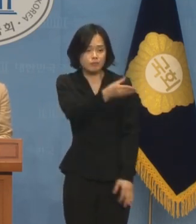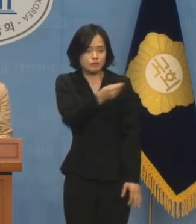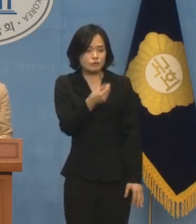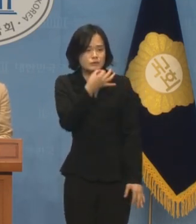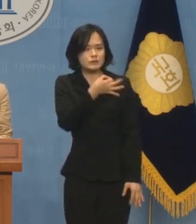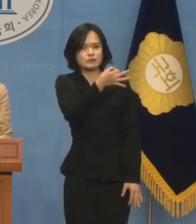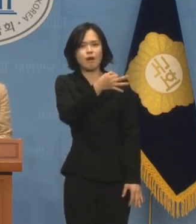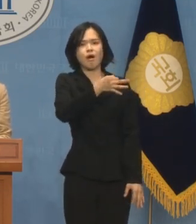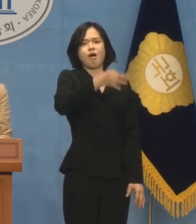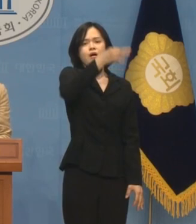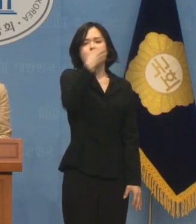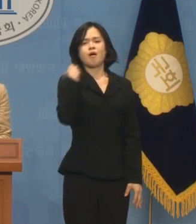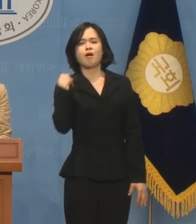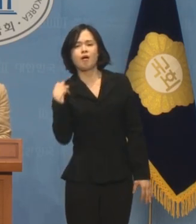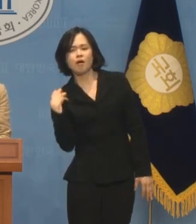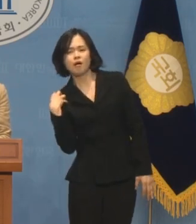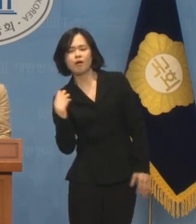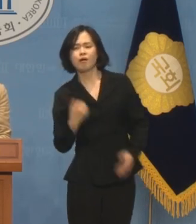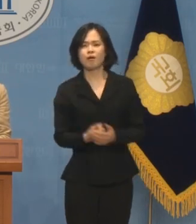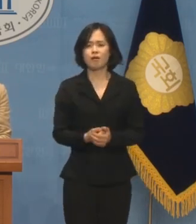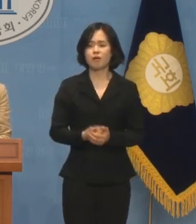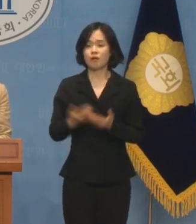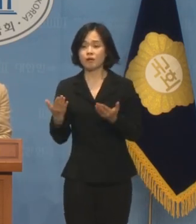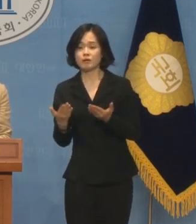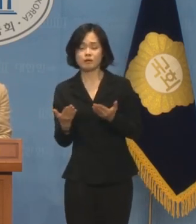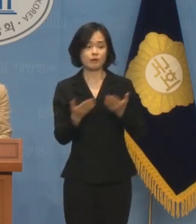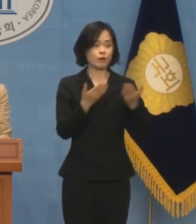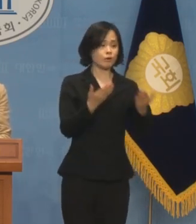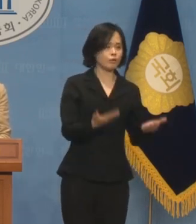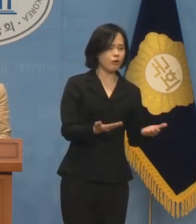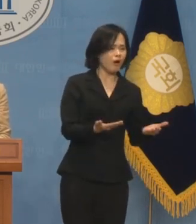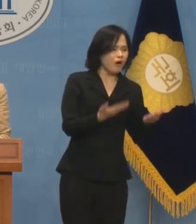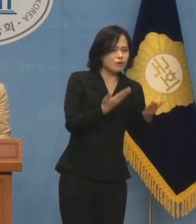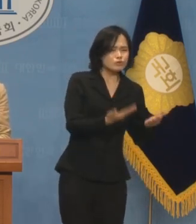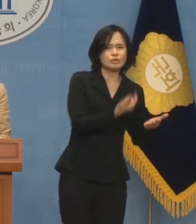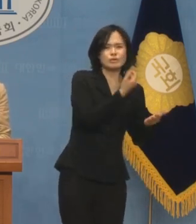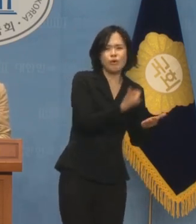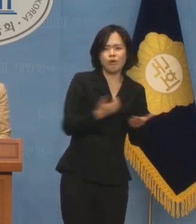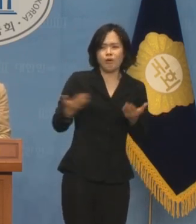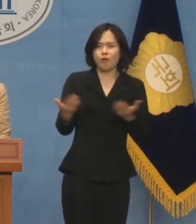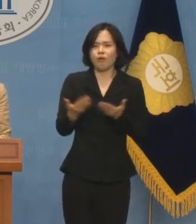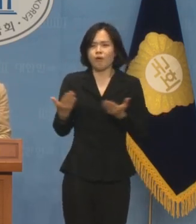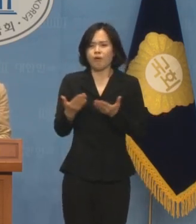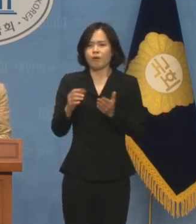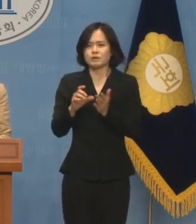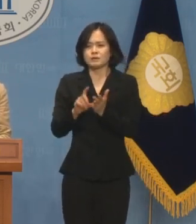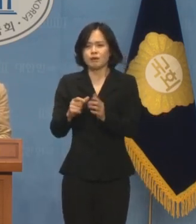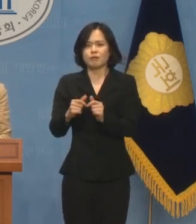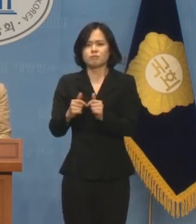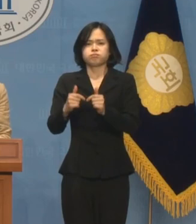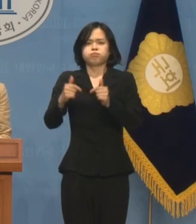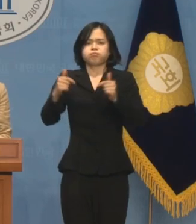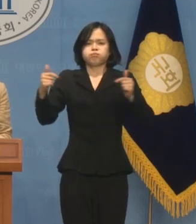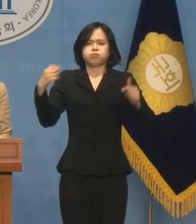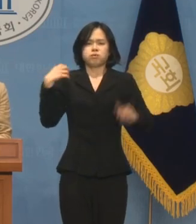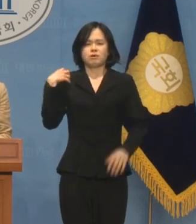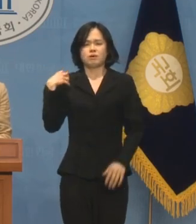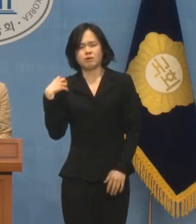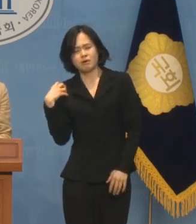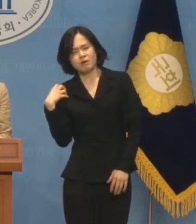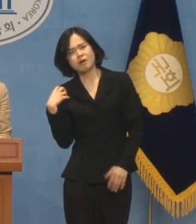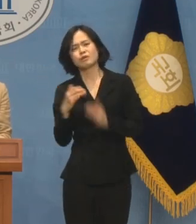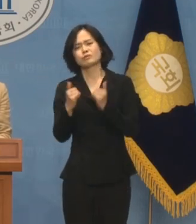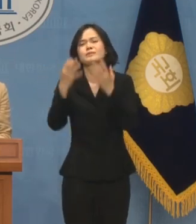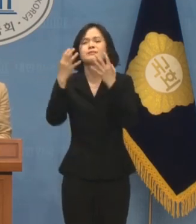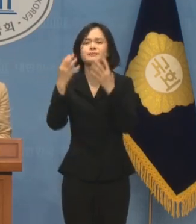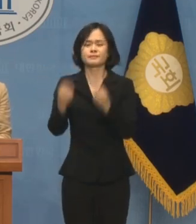워라벨은 커녕 자신의 여가 마저 노동하는데 써야 하는 국민이 늘고 있는 겁니다 그런데도